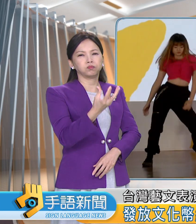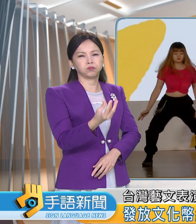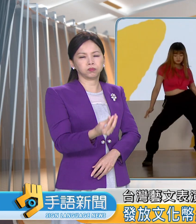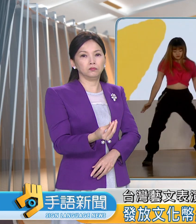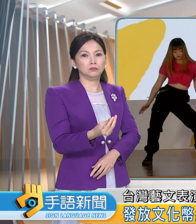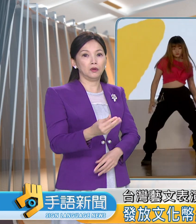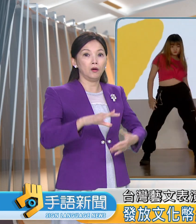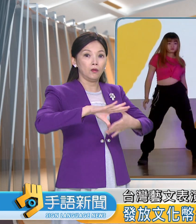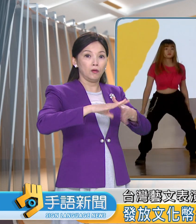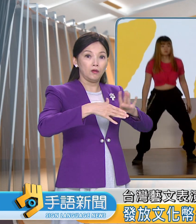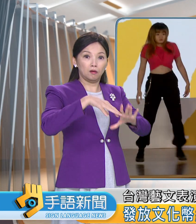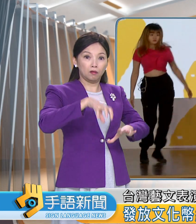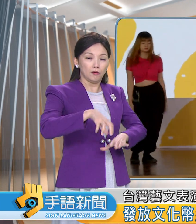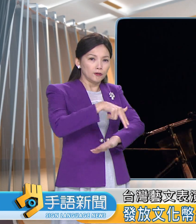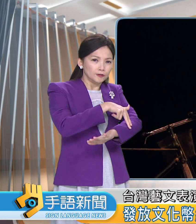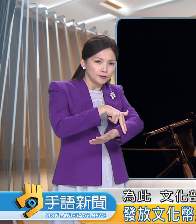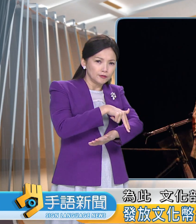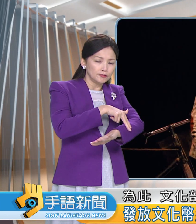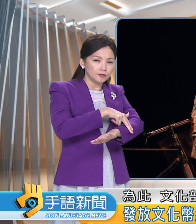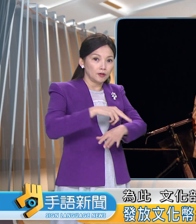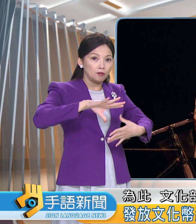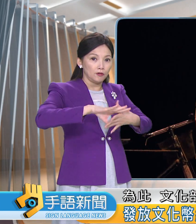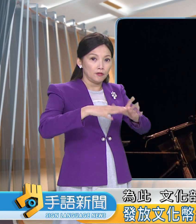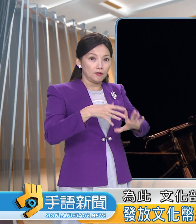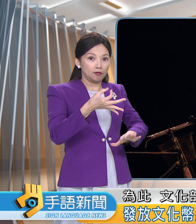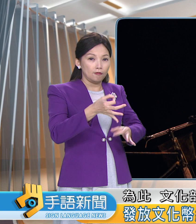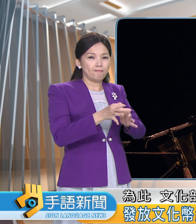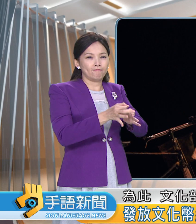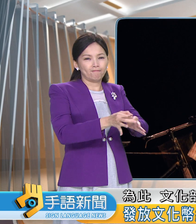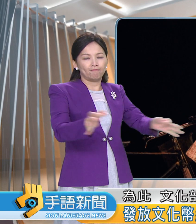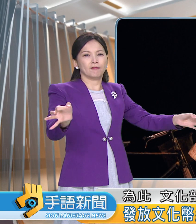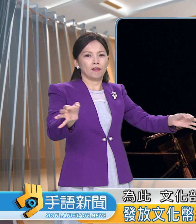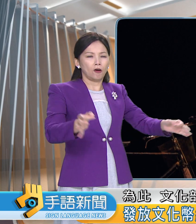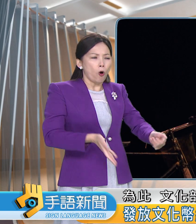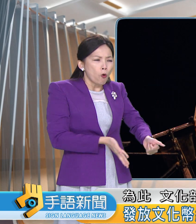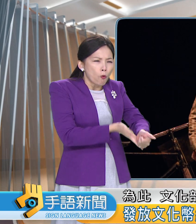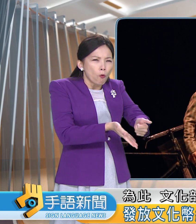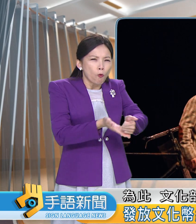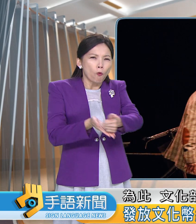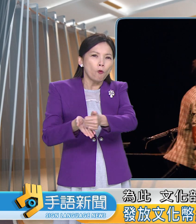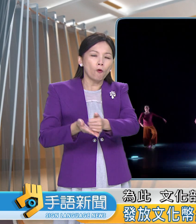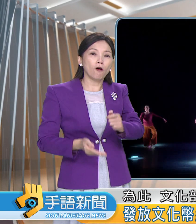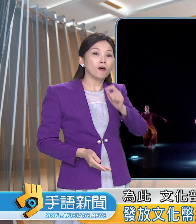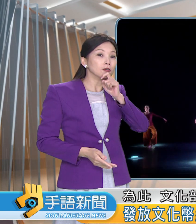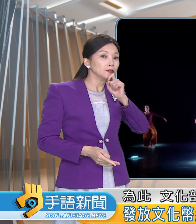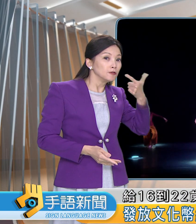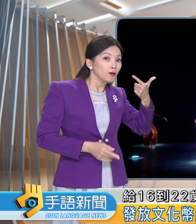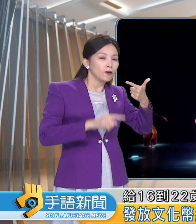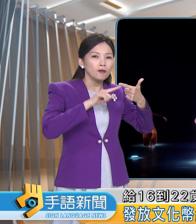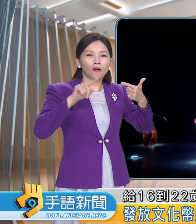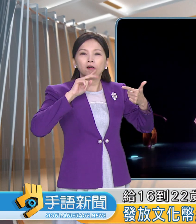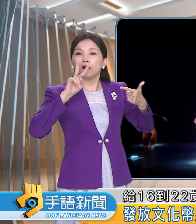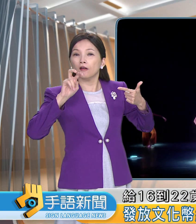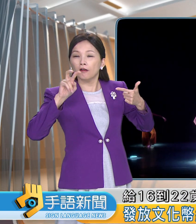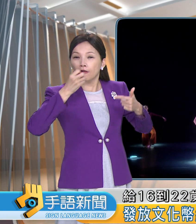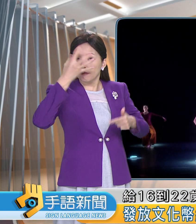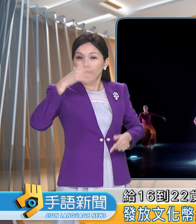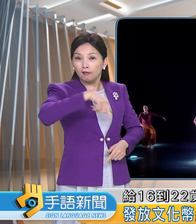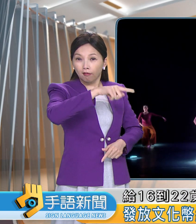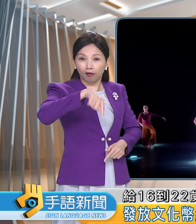创。为此，文化部透过发放文化币给16到22岁的